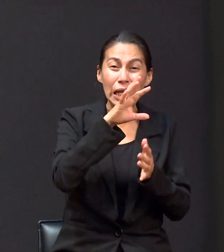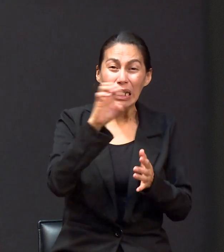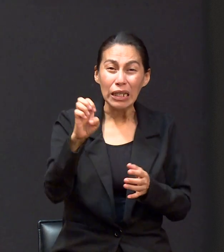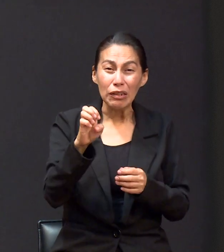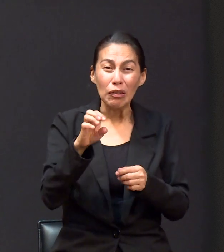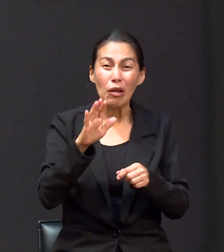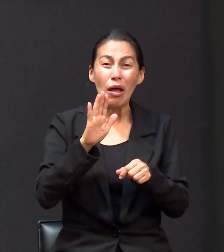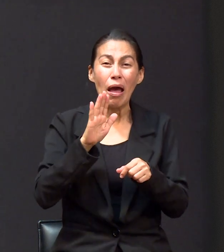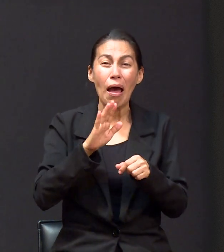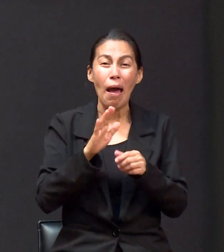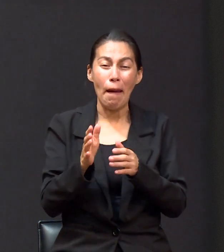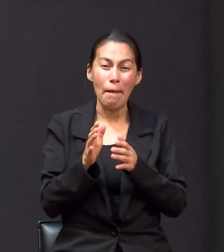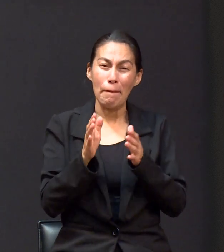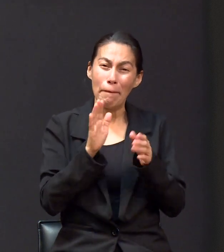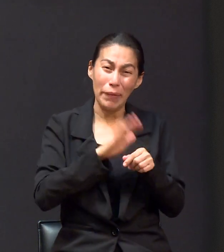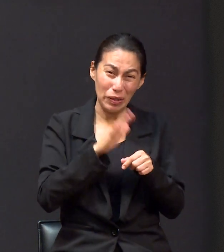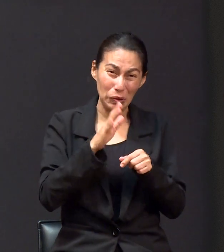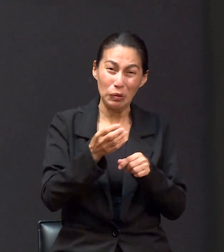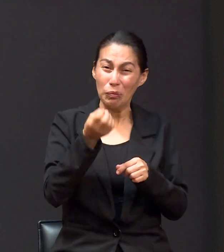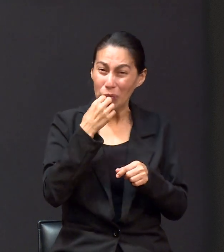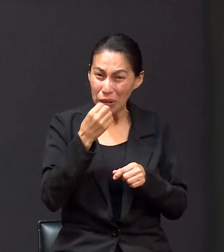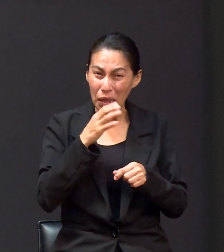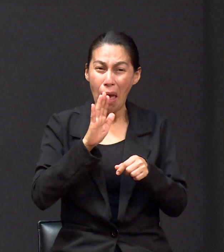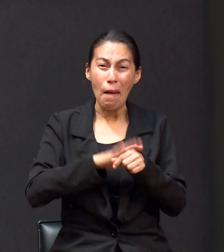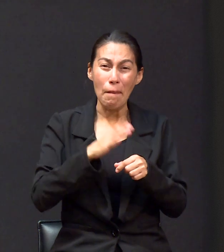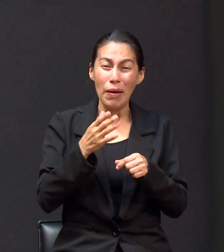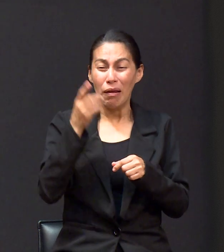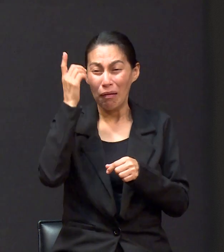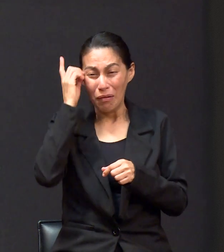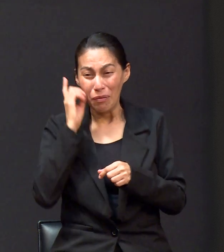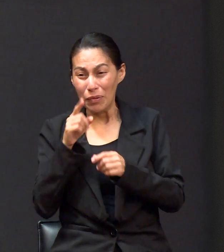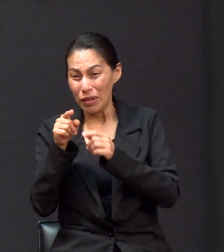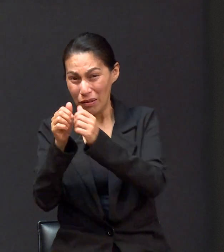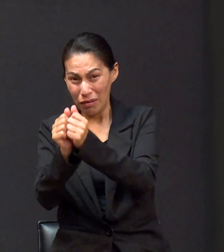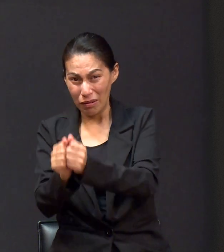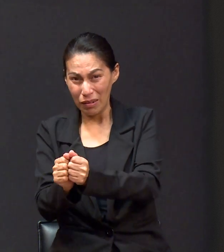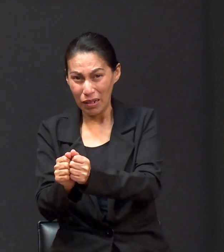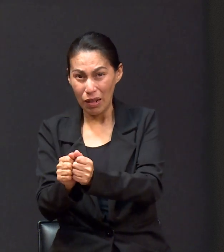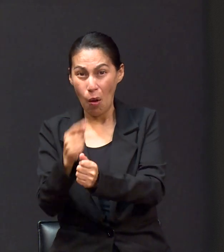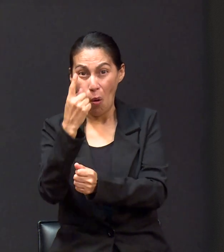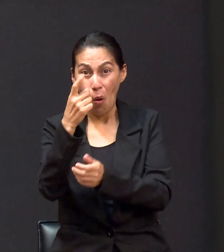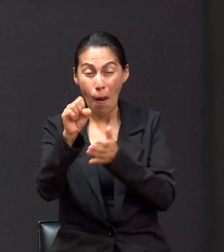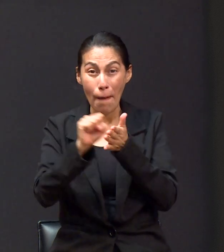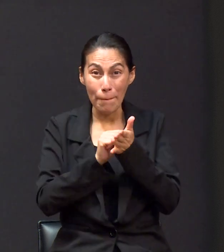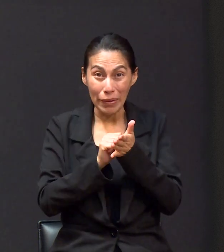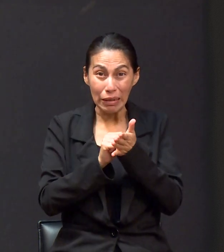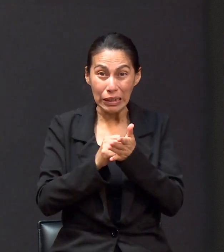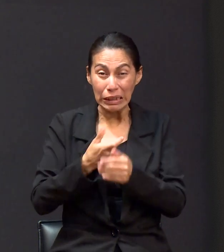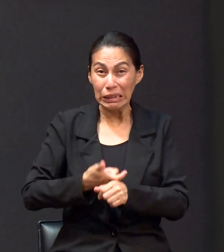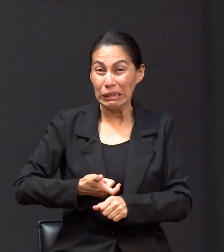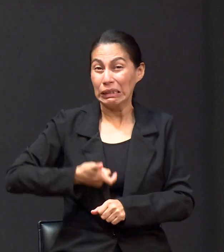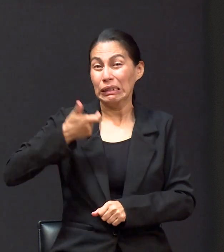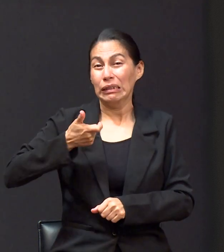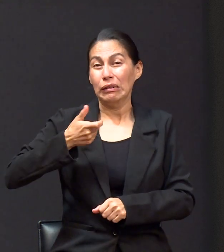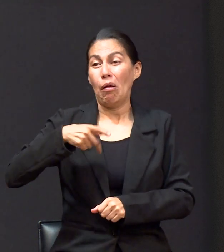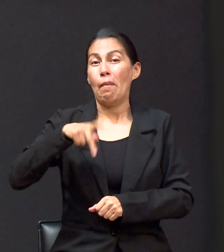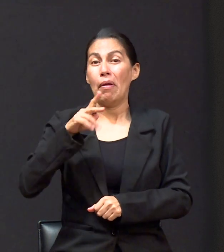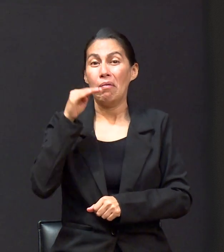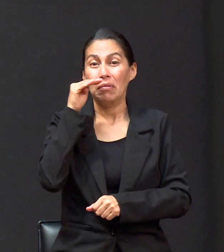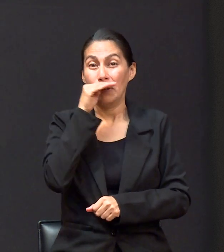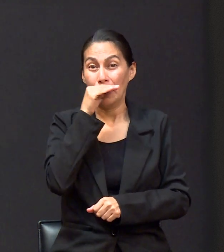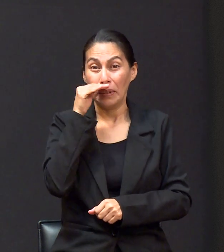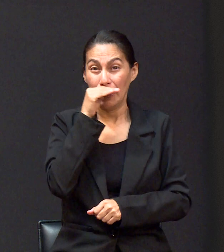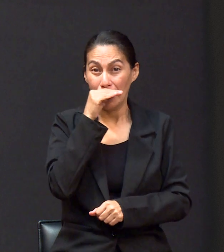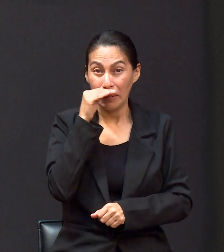1500, más la comida, más el hospedaje, pues era una muy buena cantidad por un mes. Y